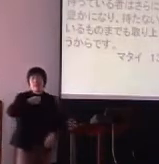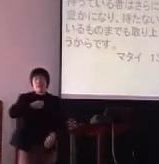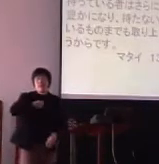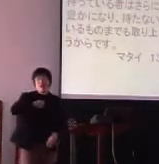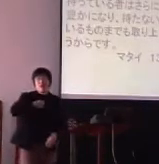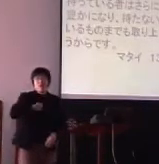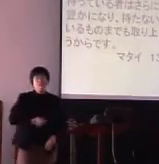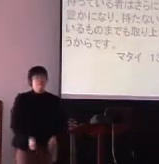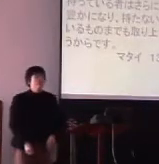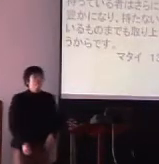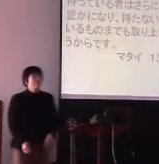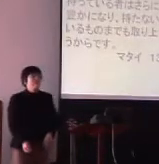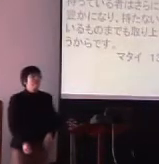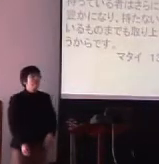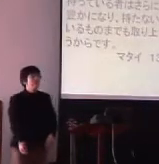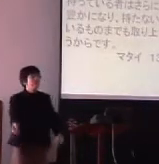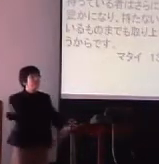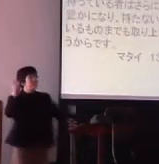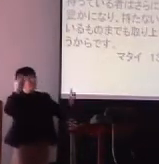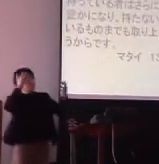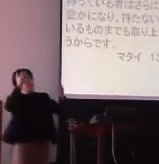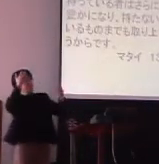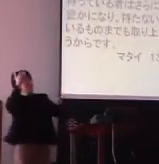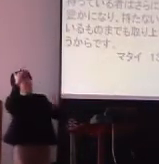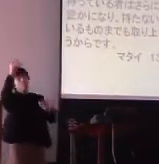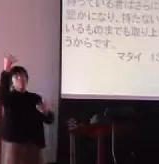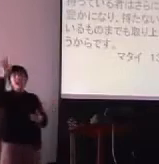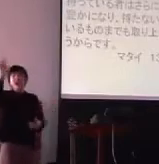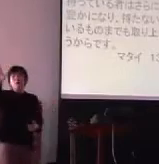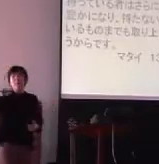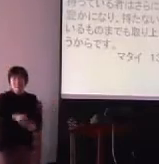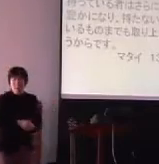は夢がありました。